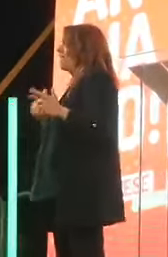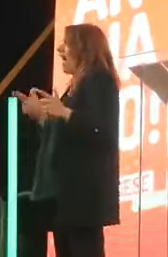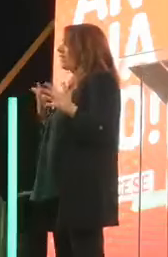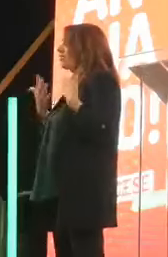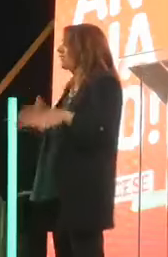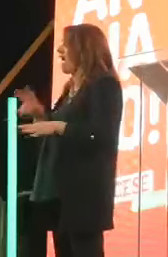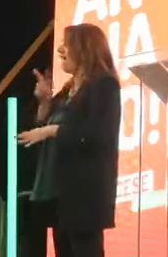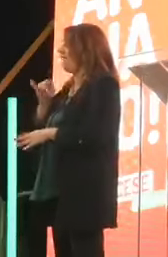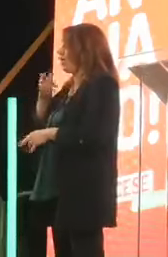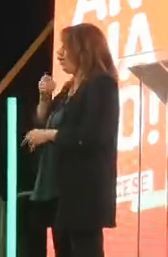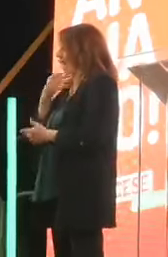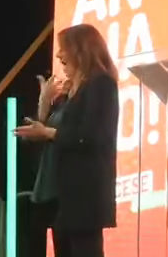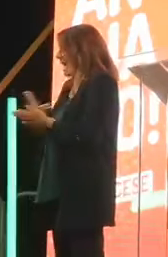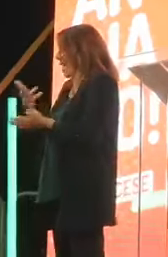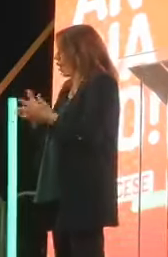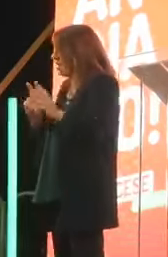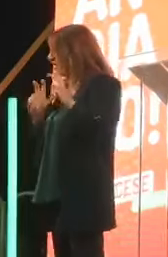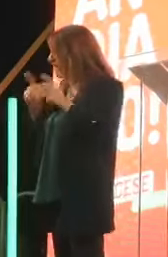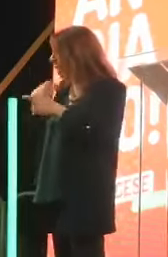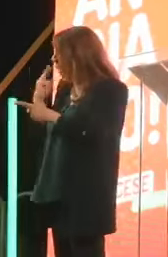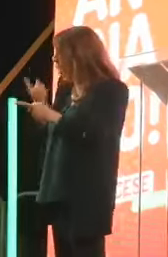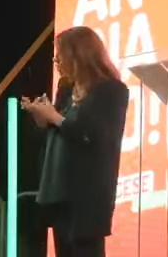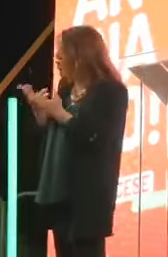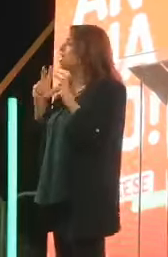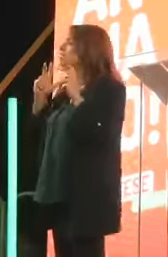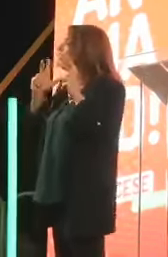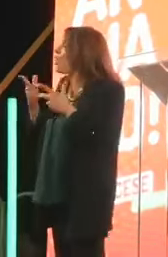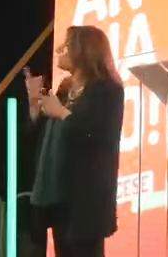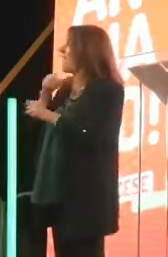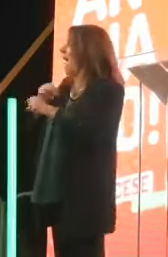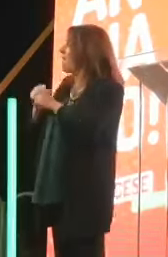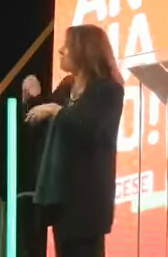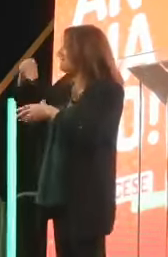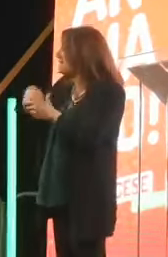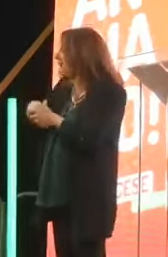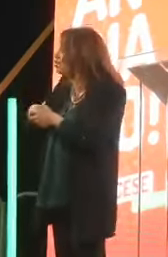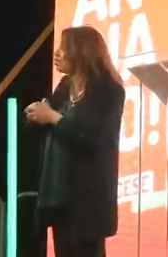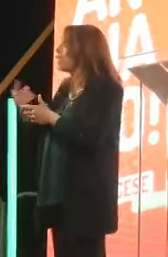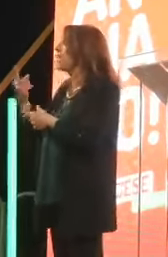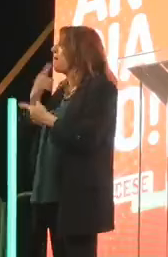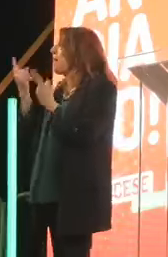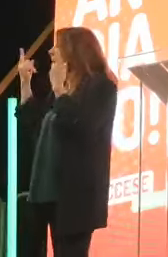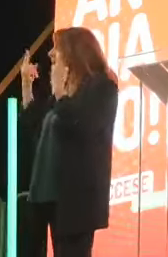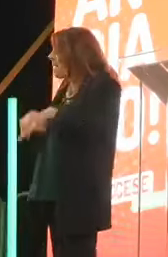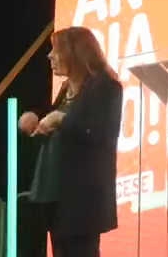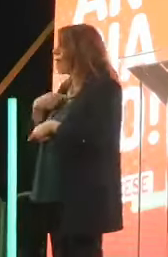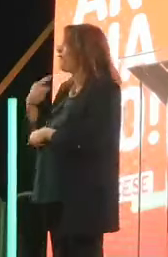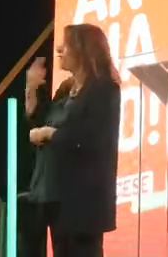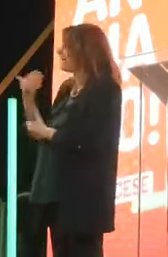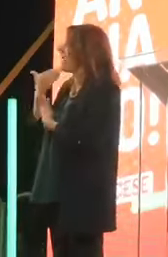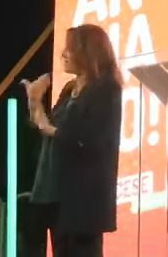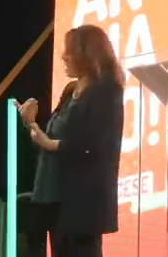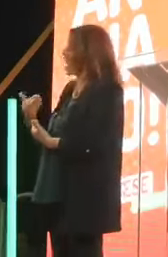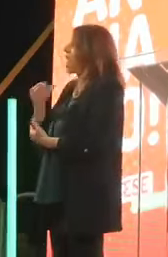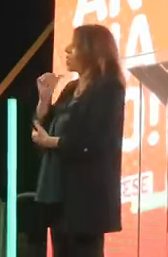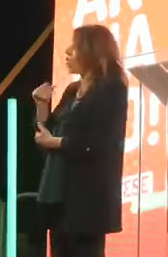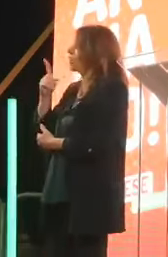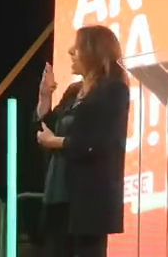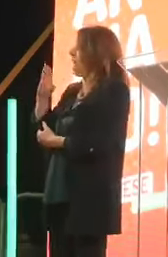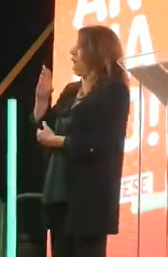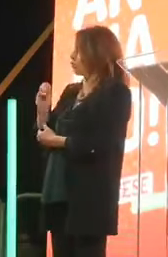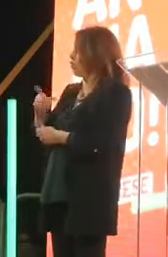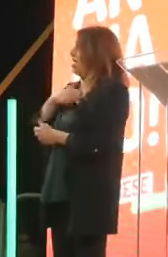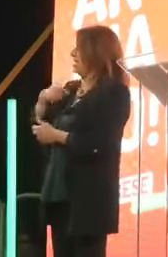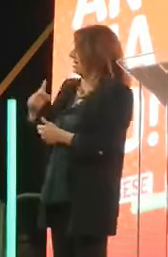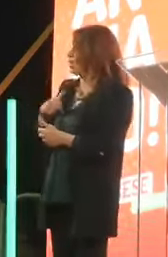prima ha raccontato, grazie allo sforzo delle amministrazioni. E per questo voglio ringraziare Antonio De Caro, il